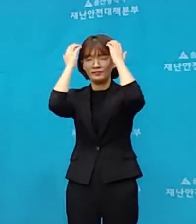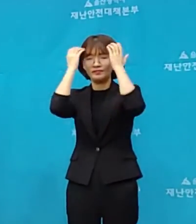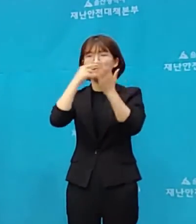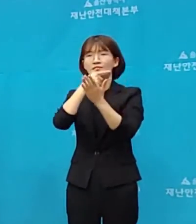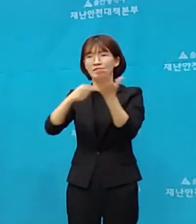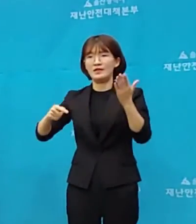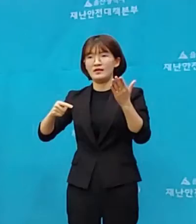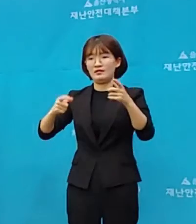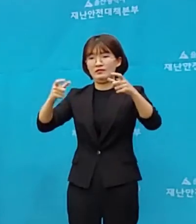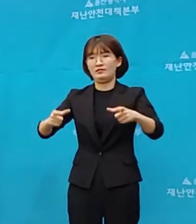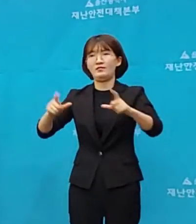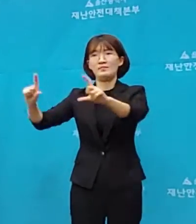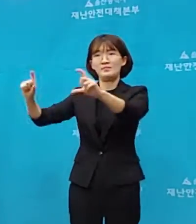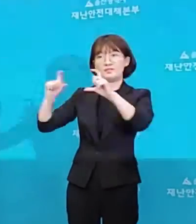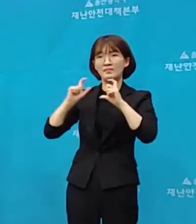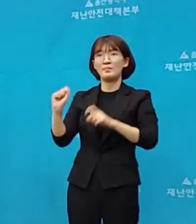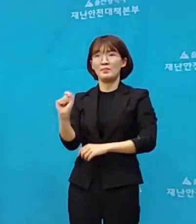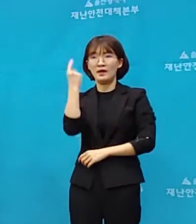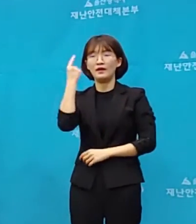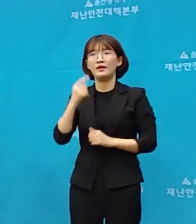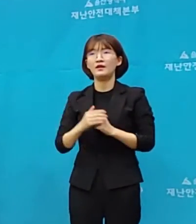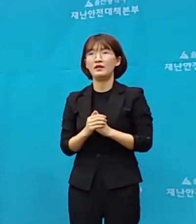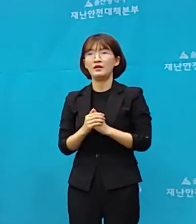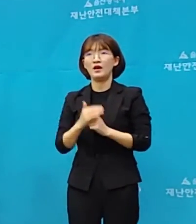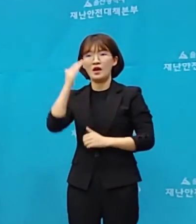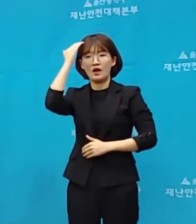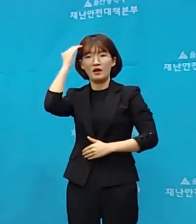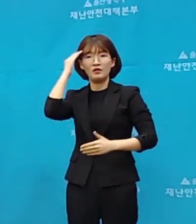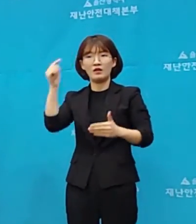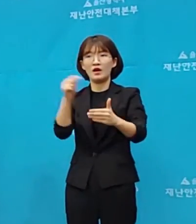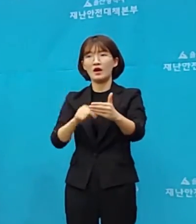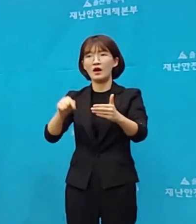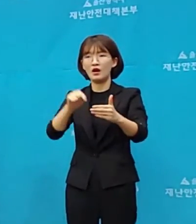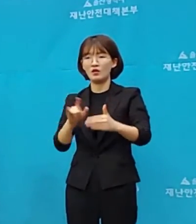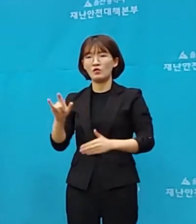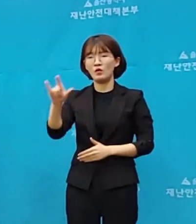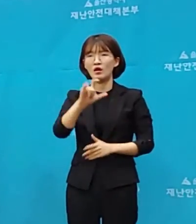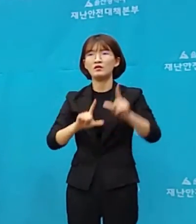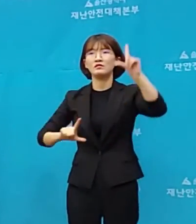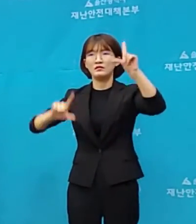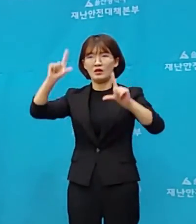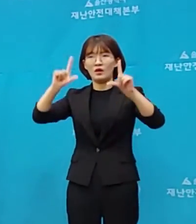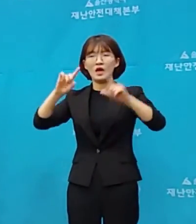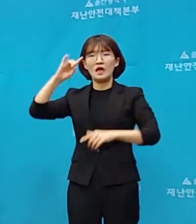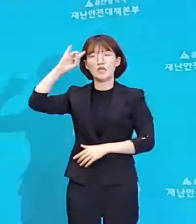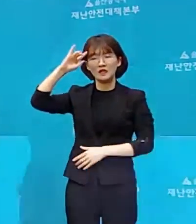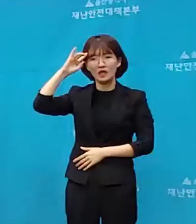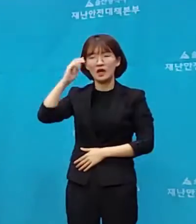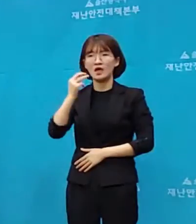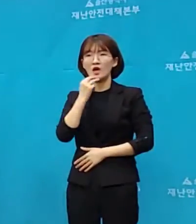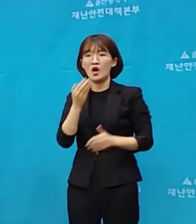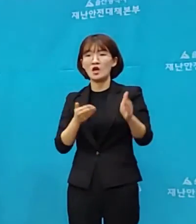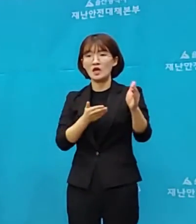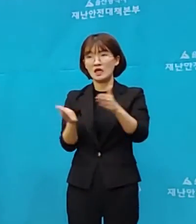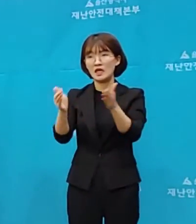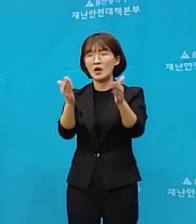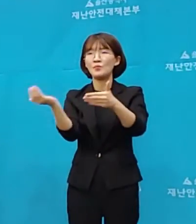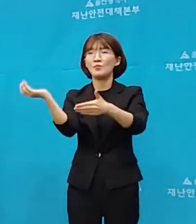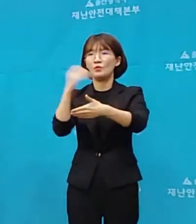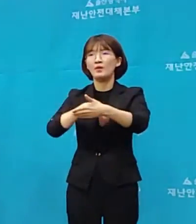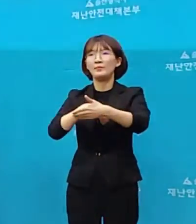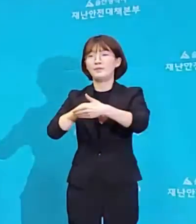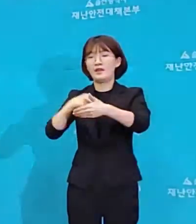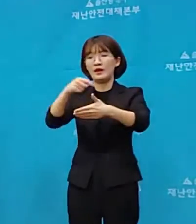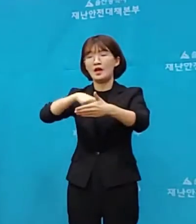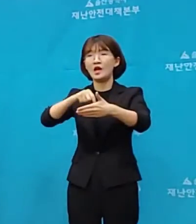선포된 이래 국내 코로나19 상황은 인천 경기지역을 포함한